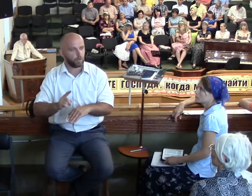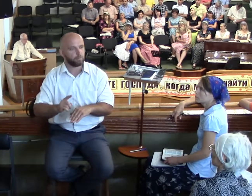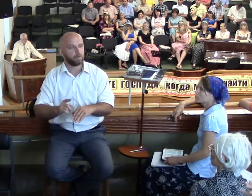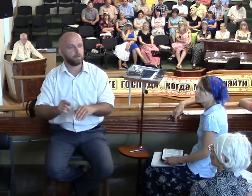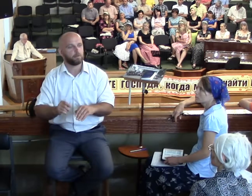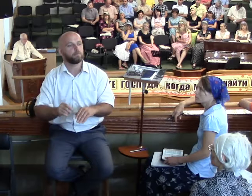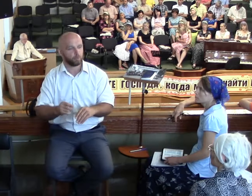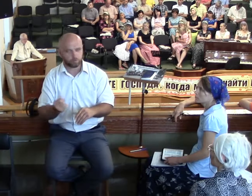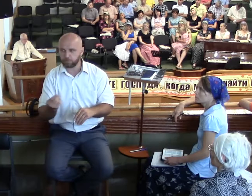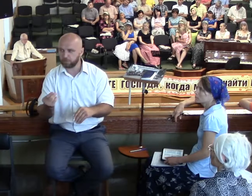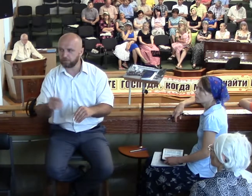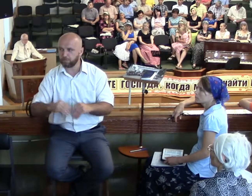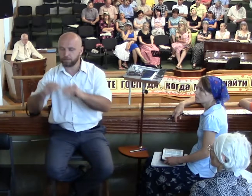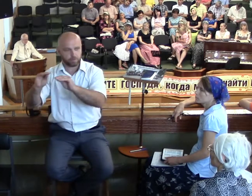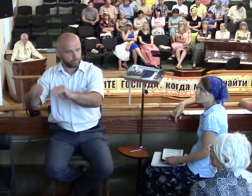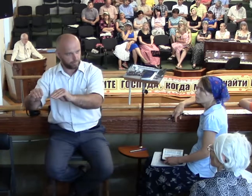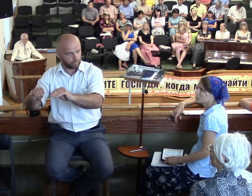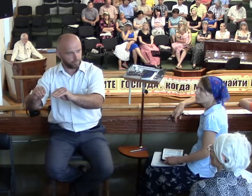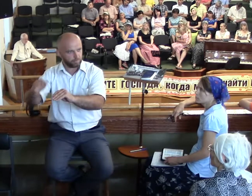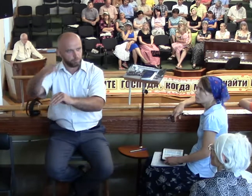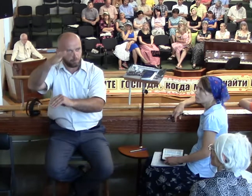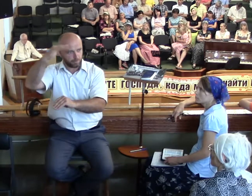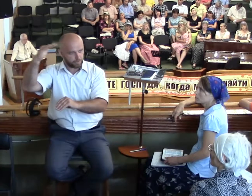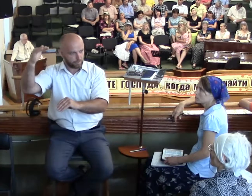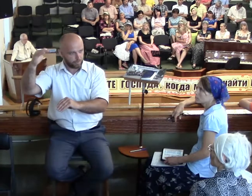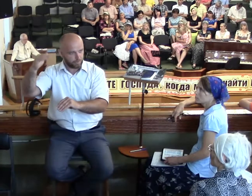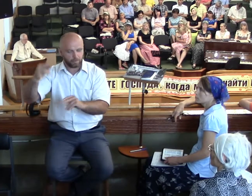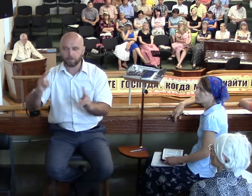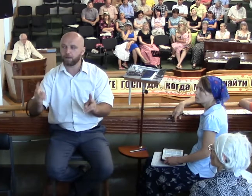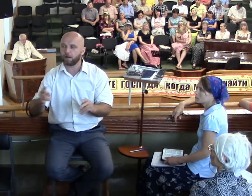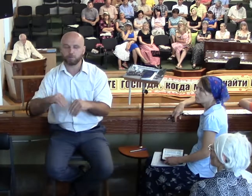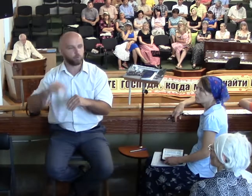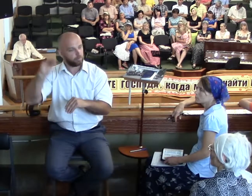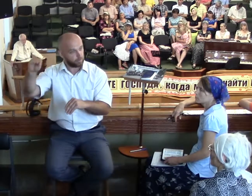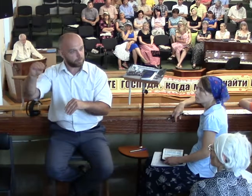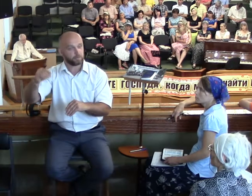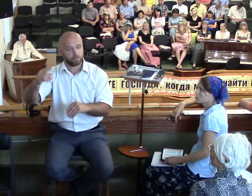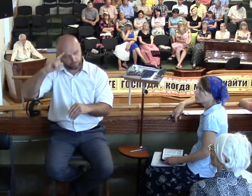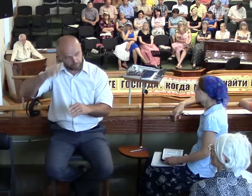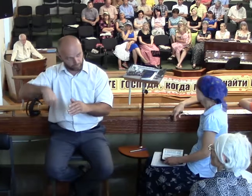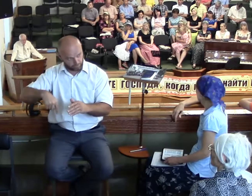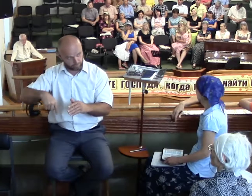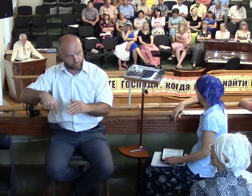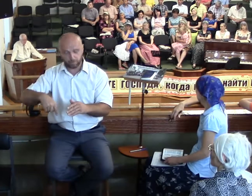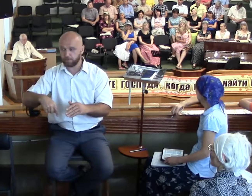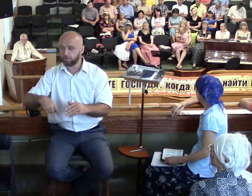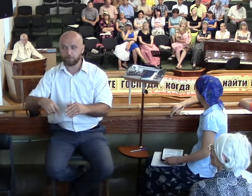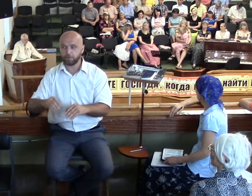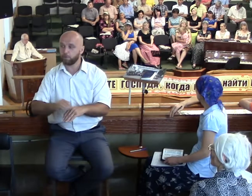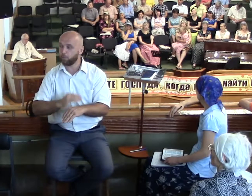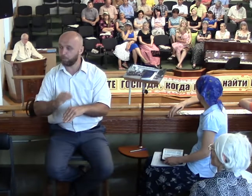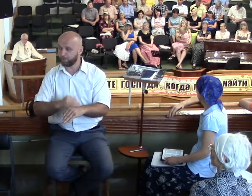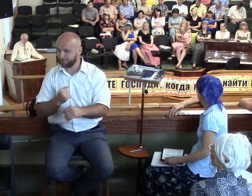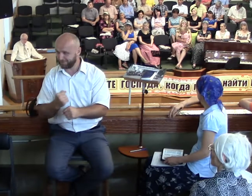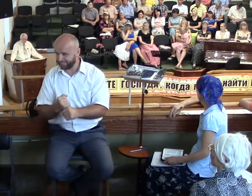надежно вложить. Вложили в один, он рухнул. Есть родственники у меня неверующие, которые